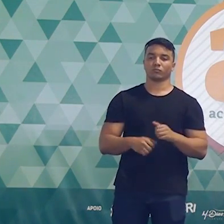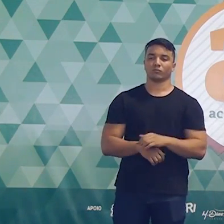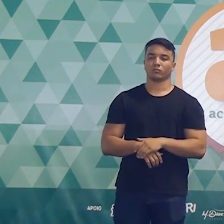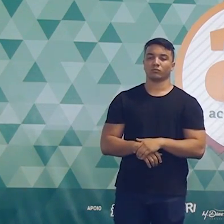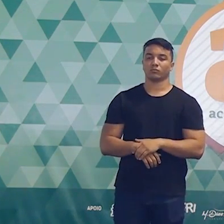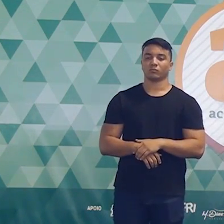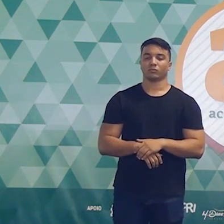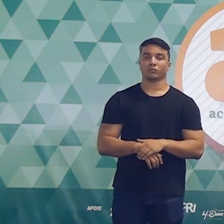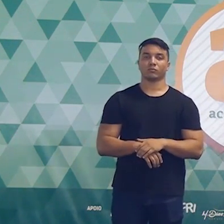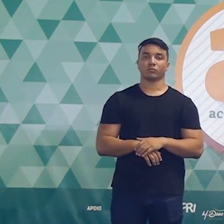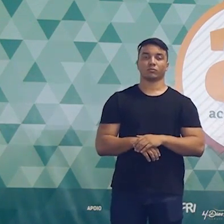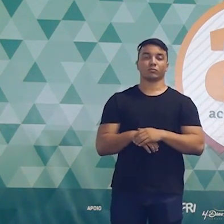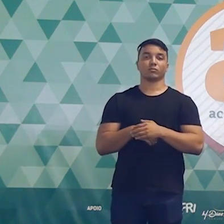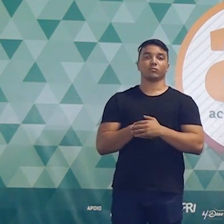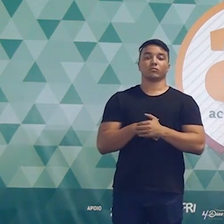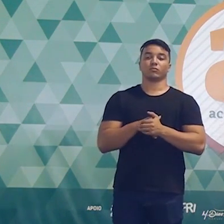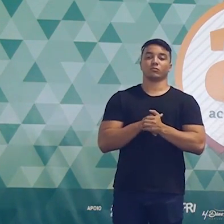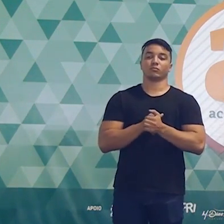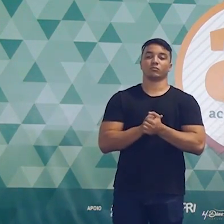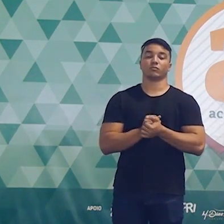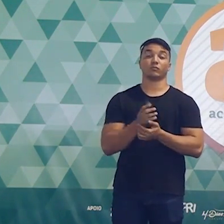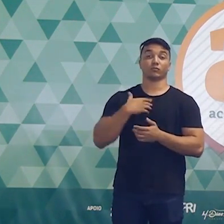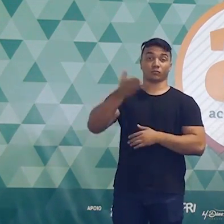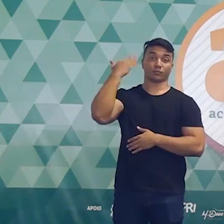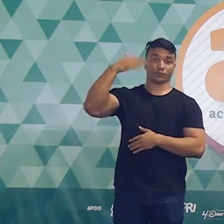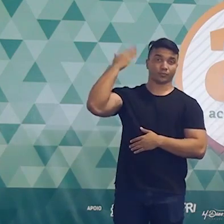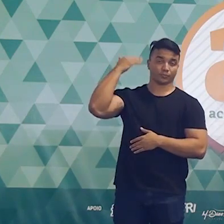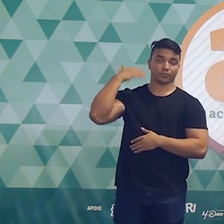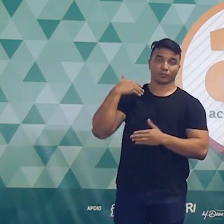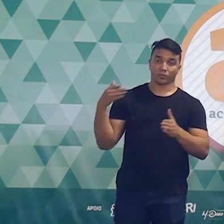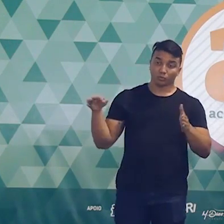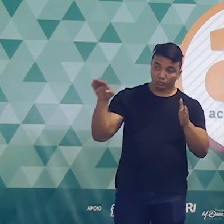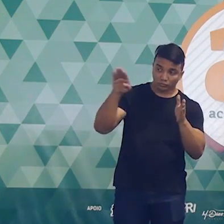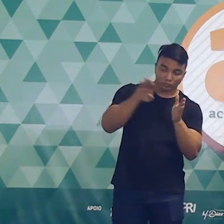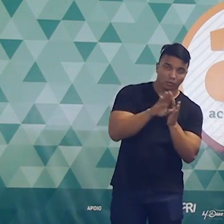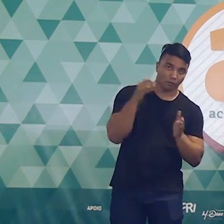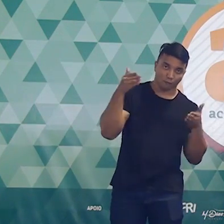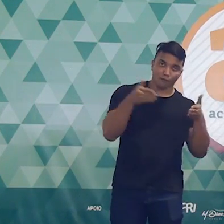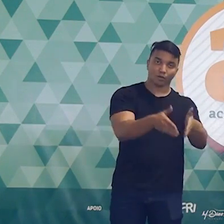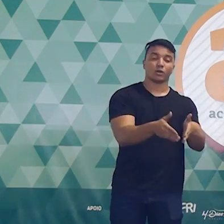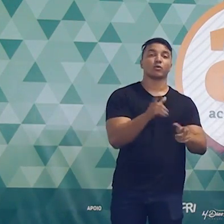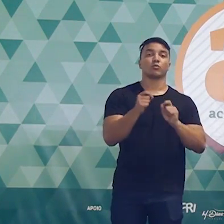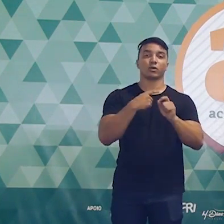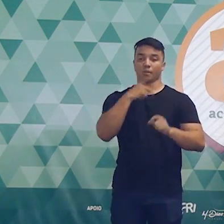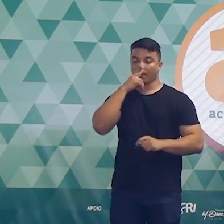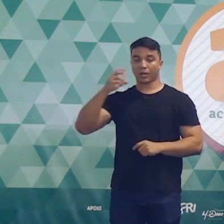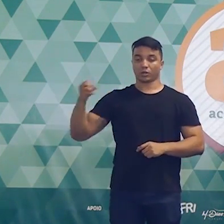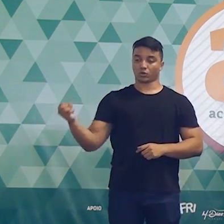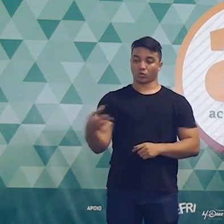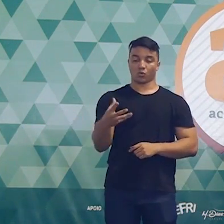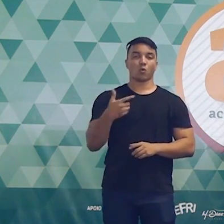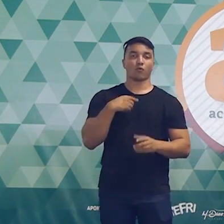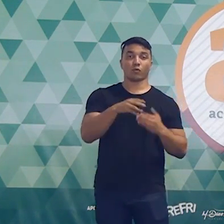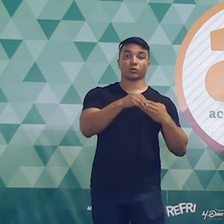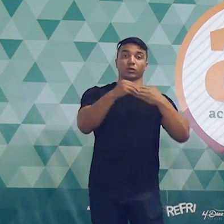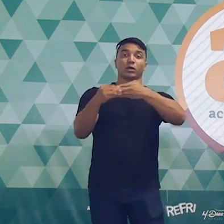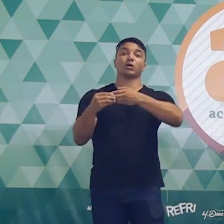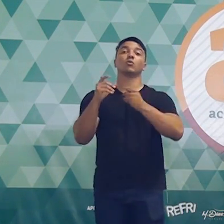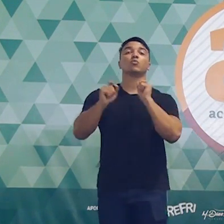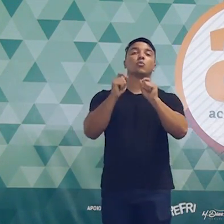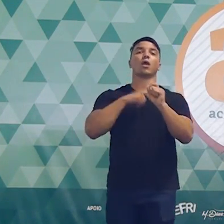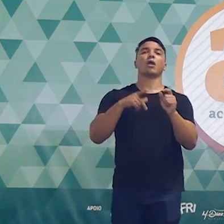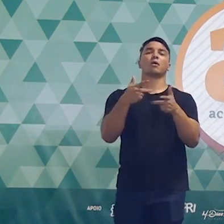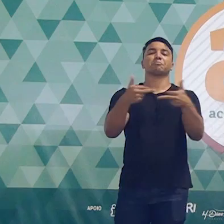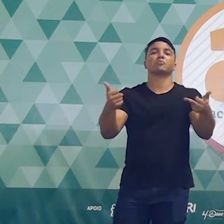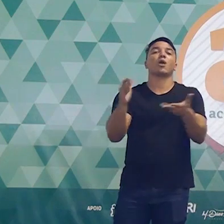Pronto. Então vamos lá, gente. Da última vez que eu vim aqui para cá, o que eu tenho de novidade a trazer a vocês